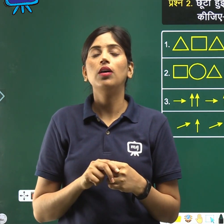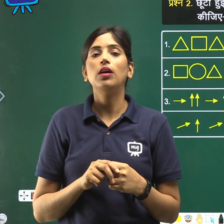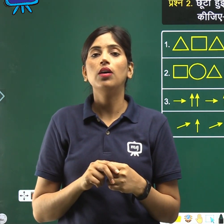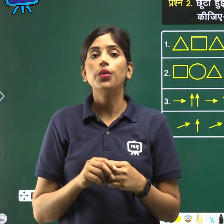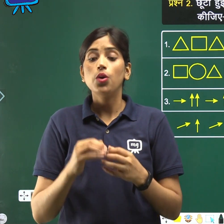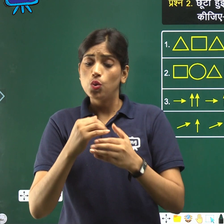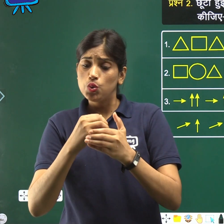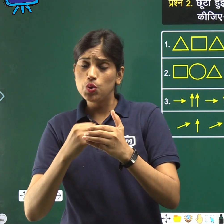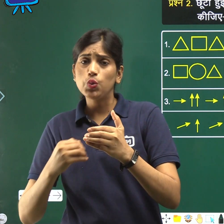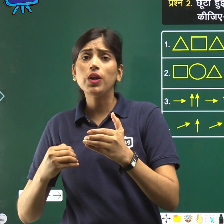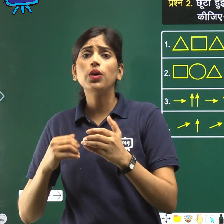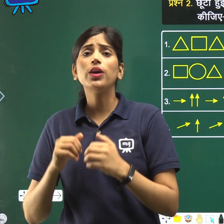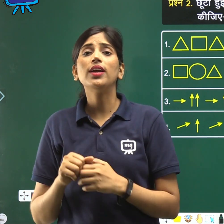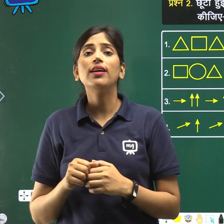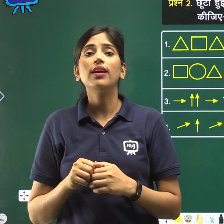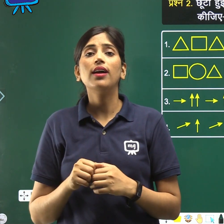छूटी हुई